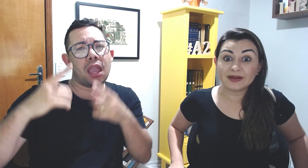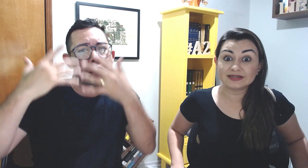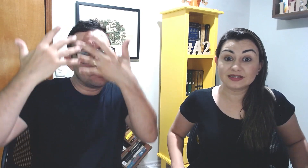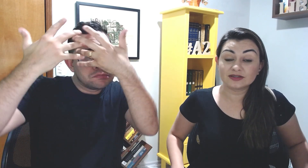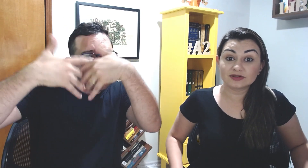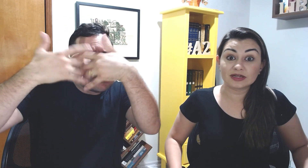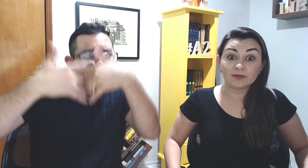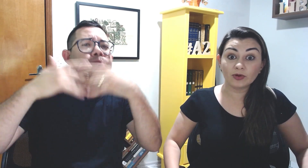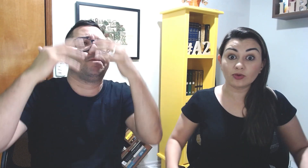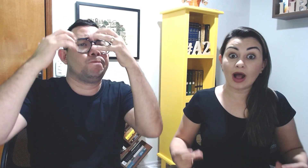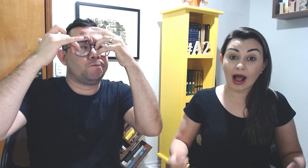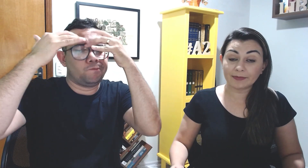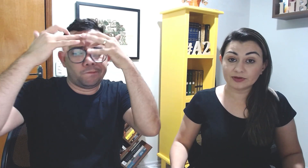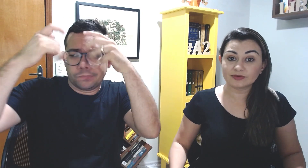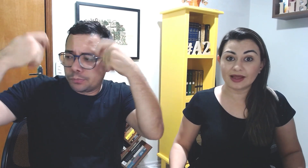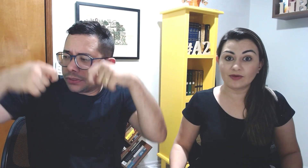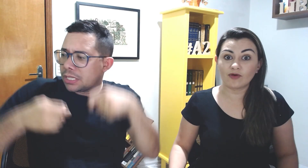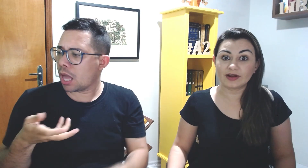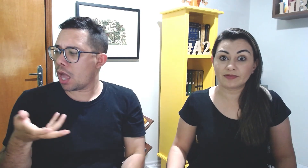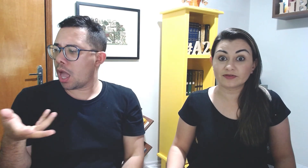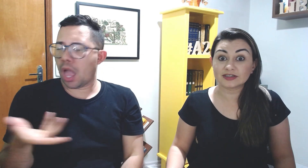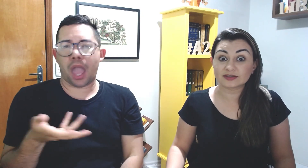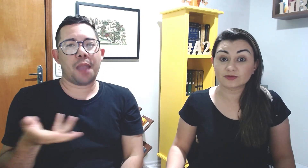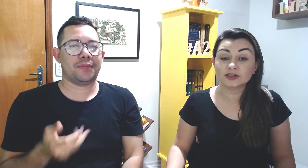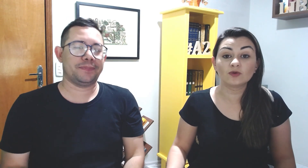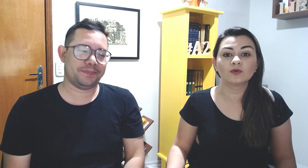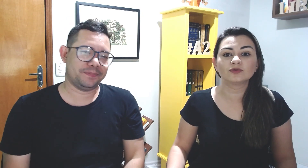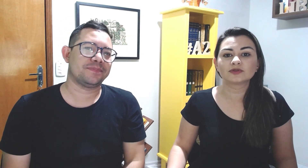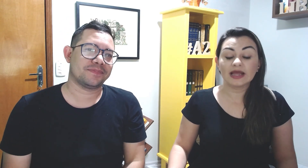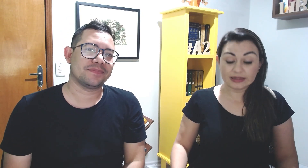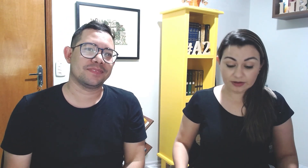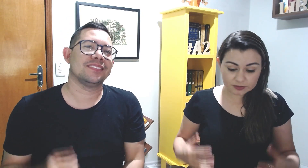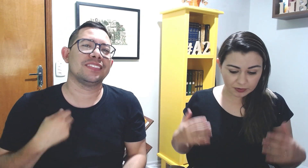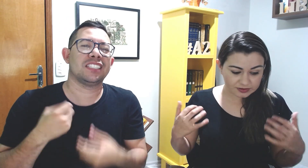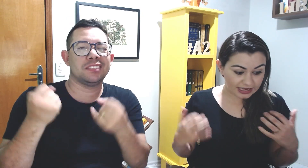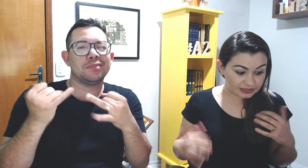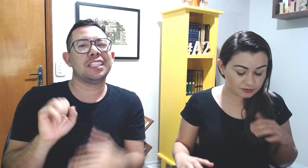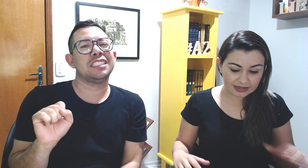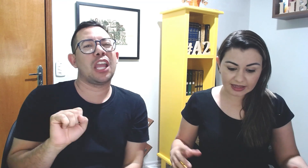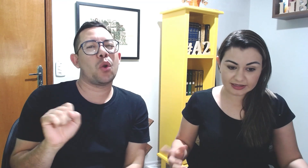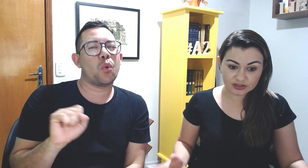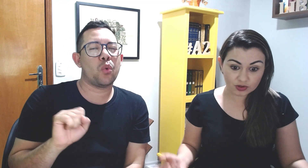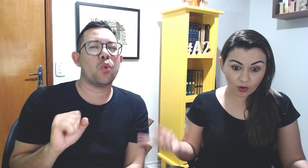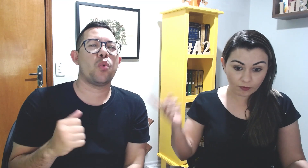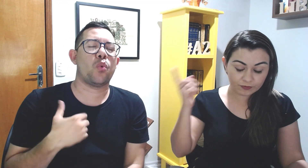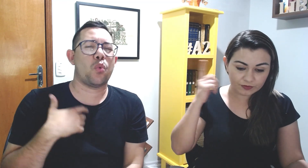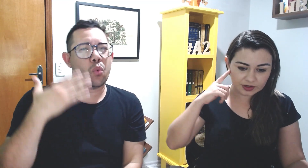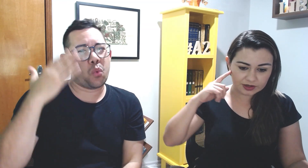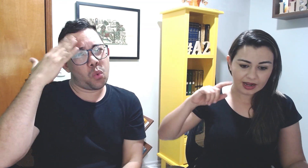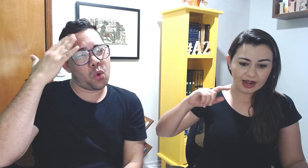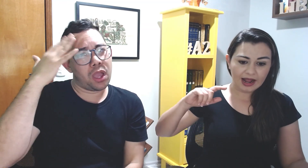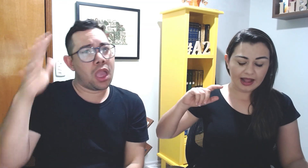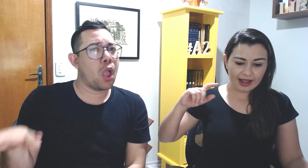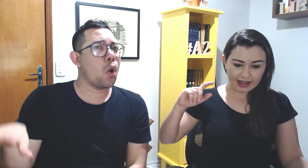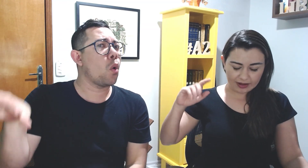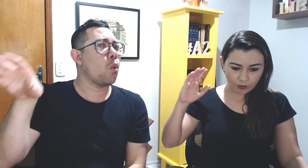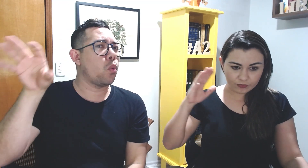é preciso ser muito rápido, né? Igual eu falei para vocês, são segundos. Então, esses processos mentais de ouvir,